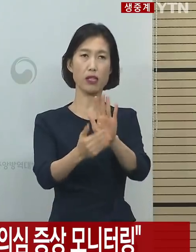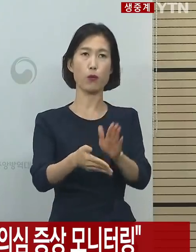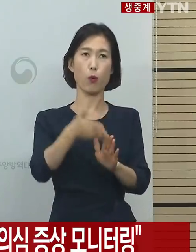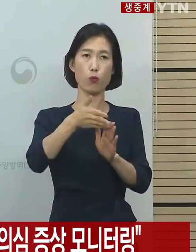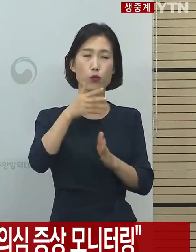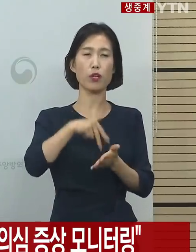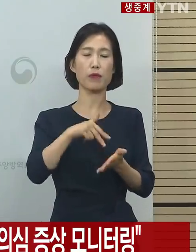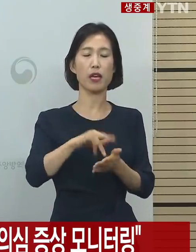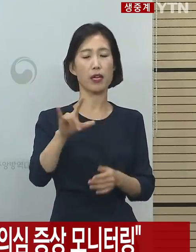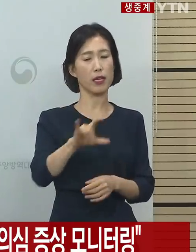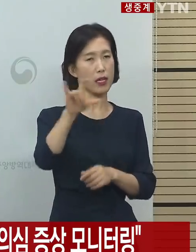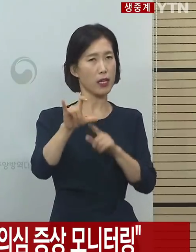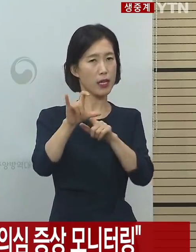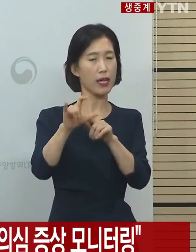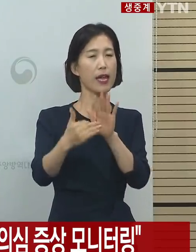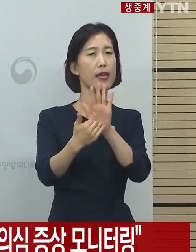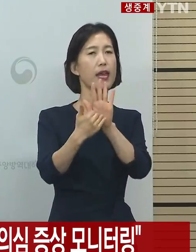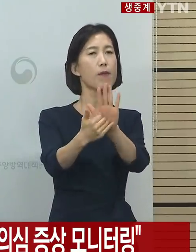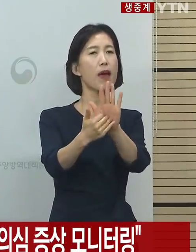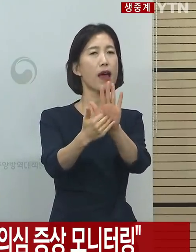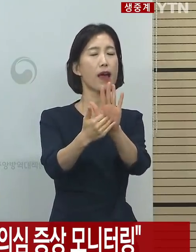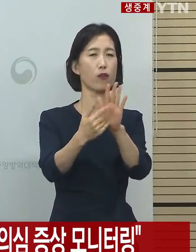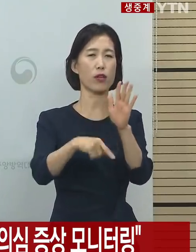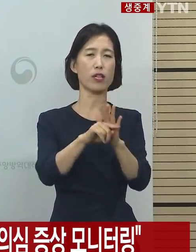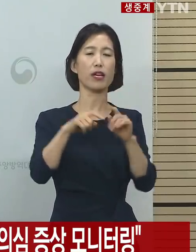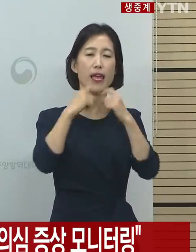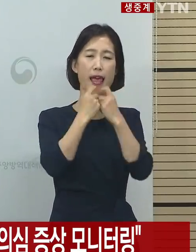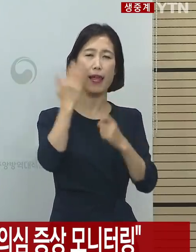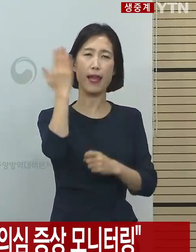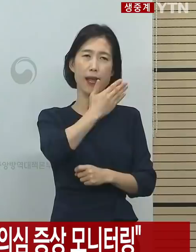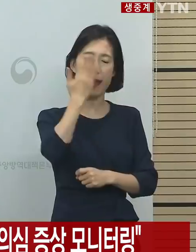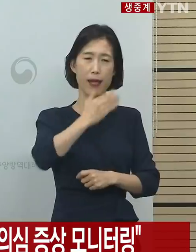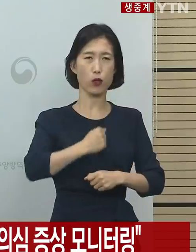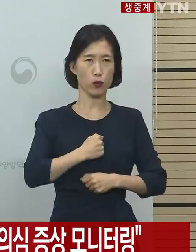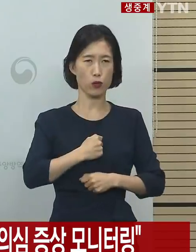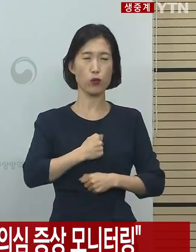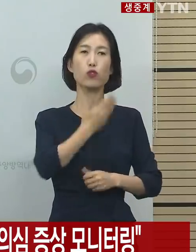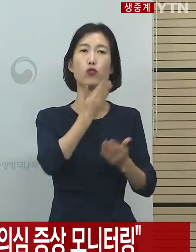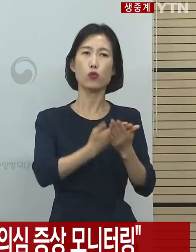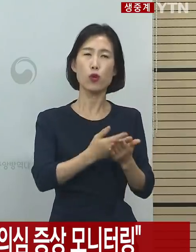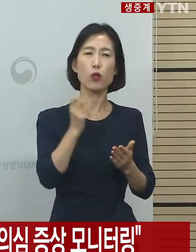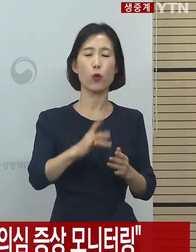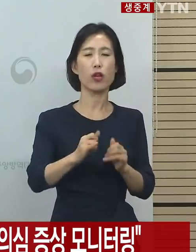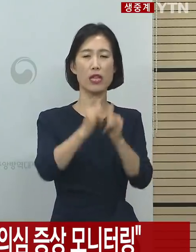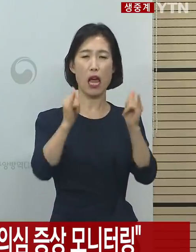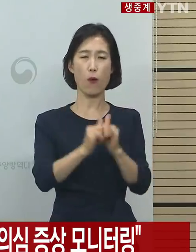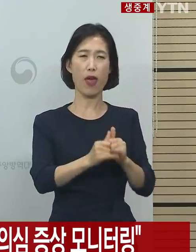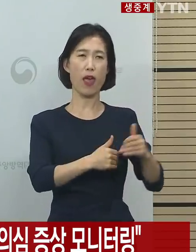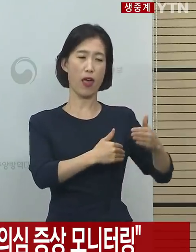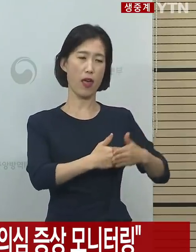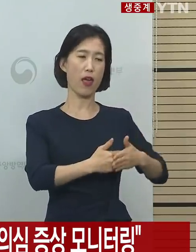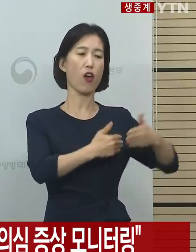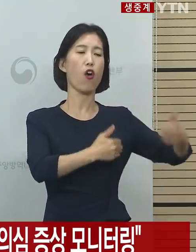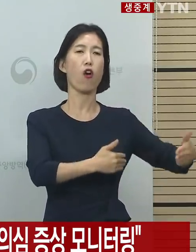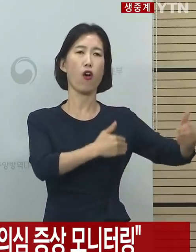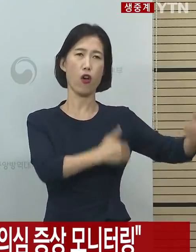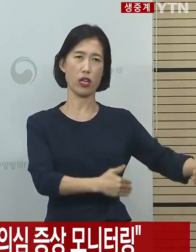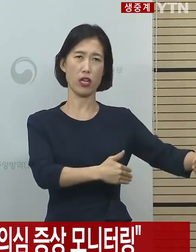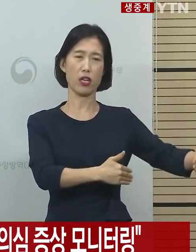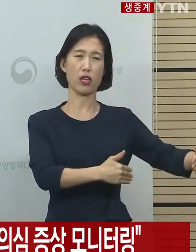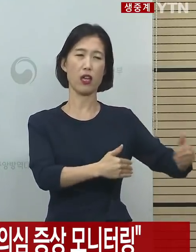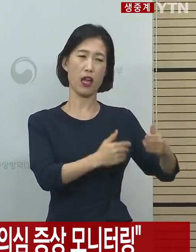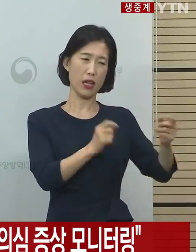중앙방역대책본부는 코로나19를 예방하기 위해서는 개인위생 수칙을 준수하고 사회적 거리 두기를 실천하는